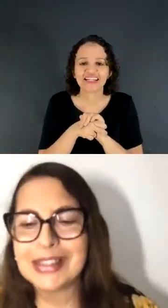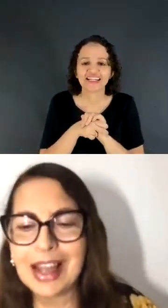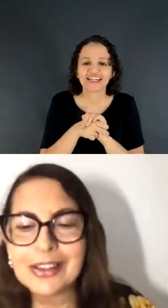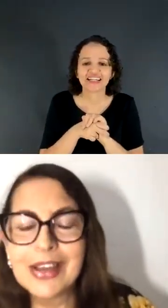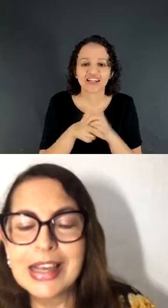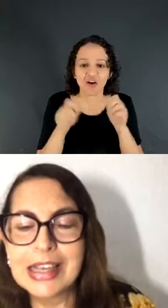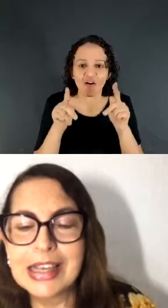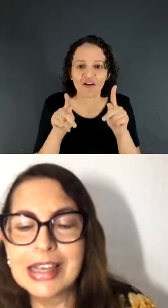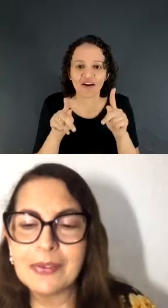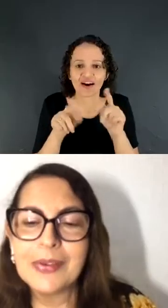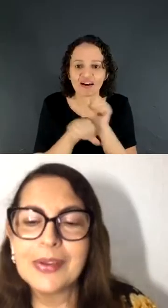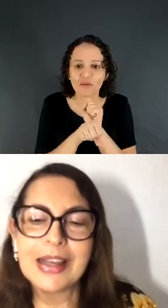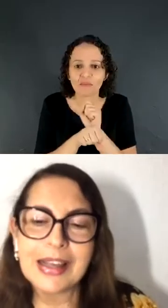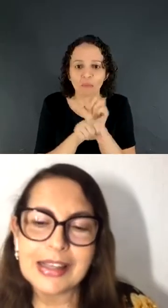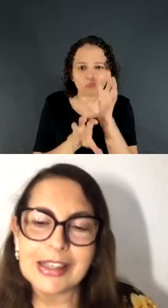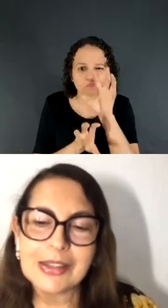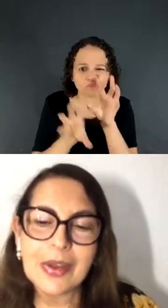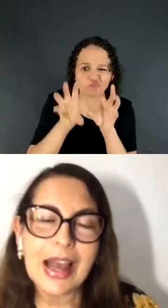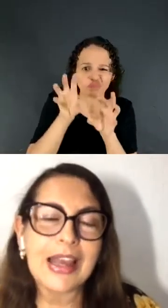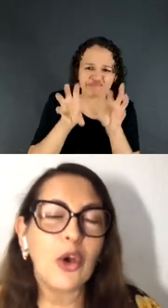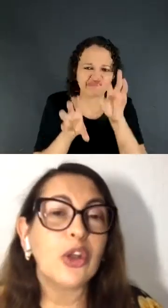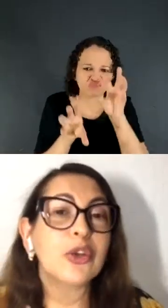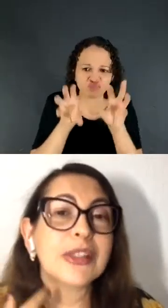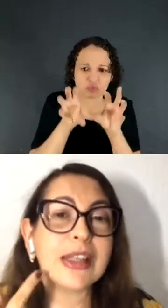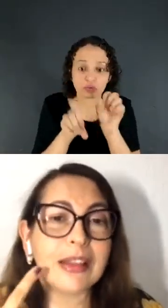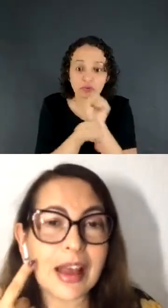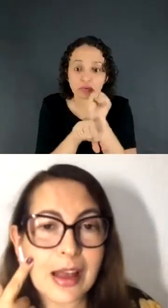Então, aí outro sinal